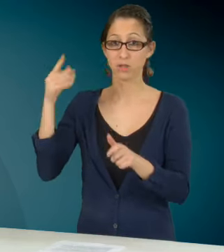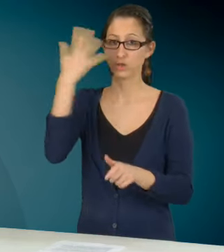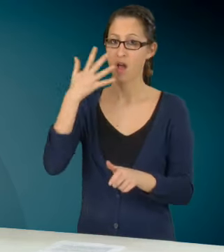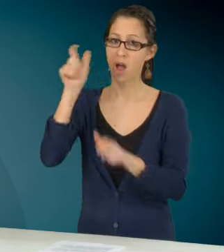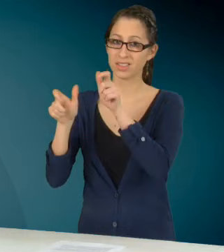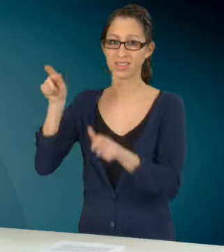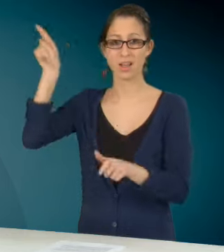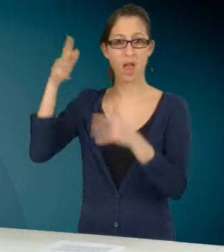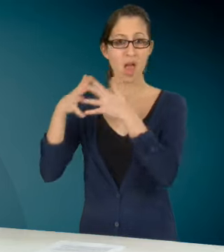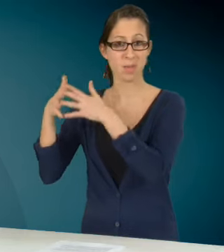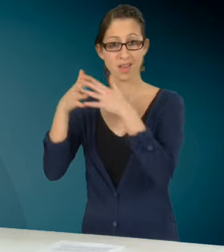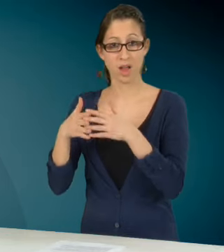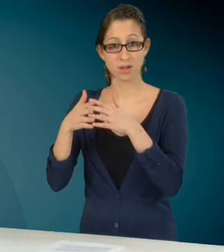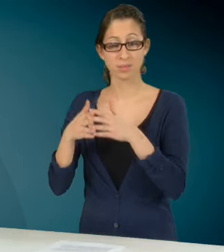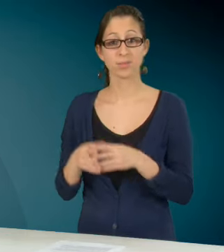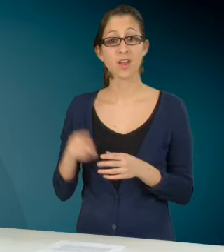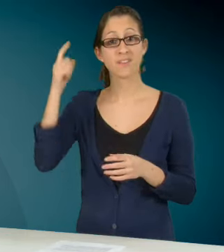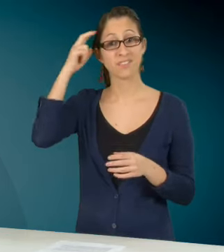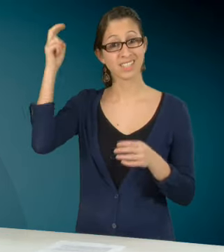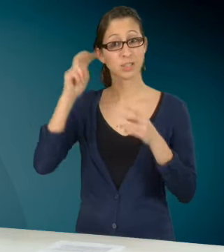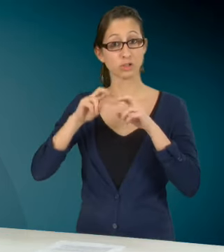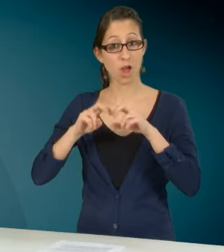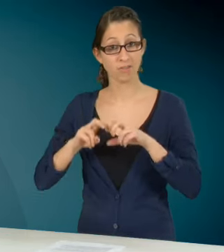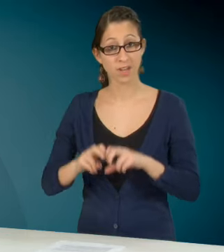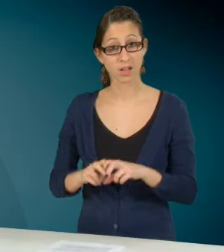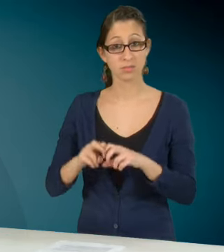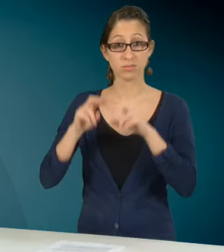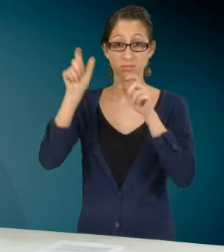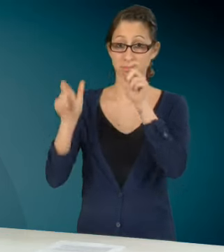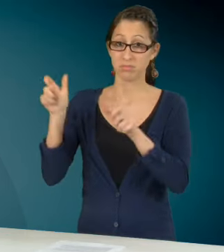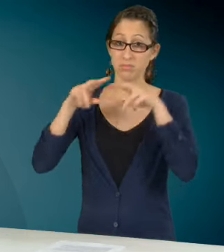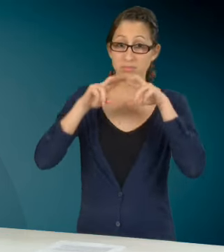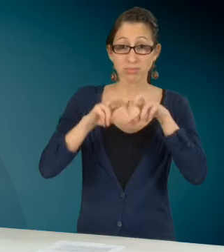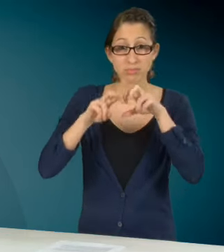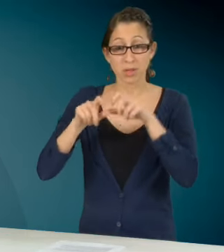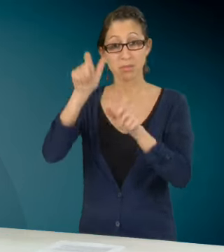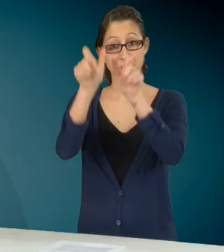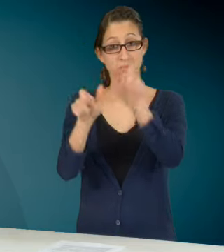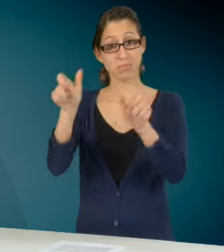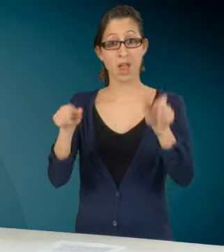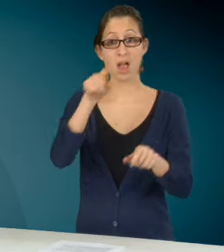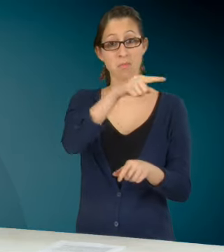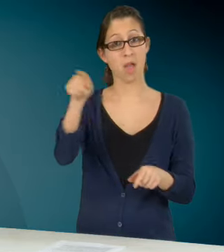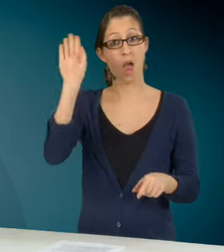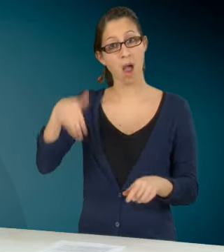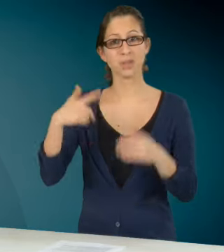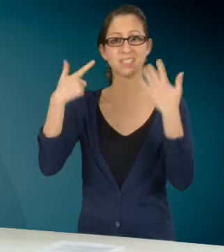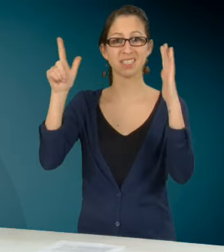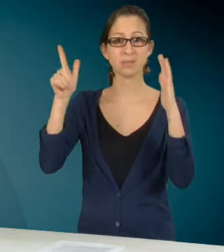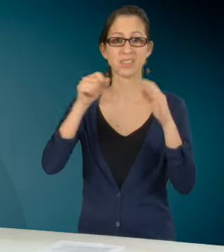die wissenschaftler untersuchten die verschiedenen gruppen und stellten fest dass haupt 70 jahren 64